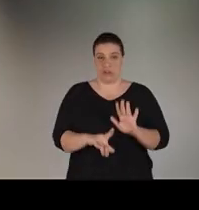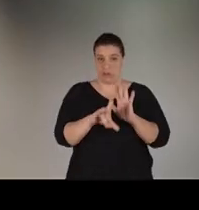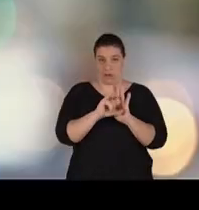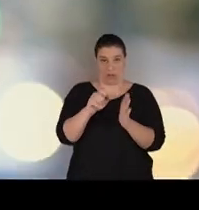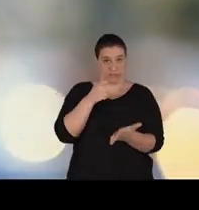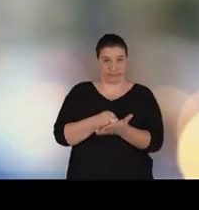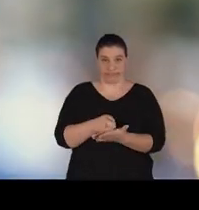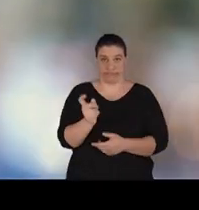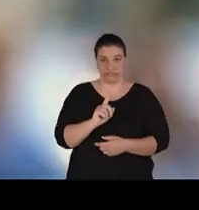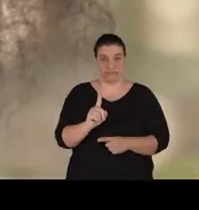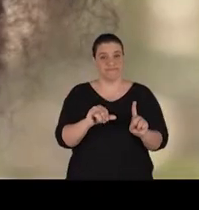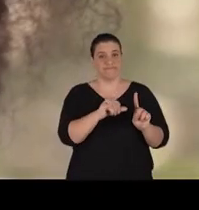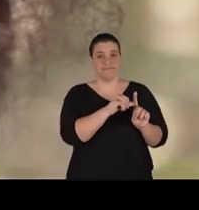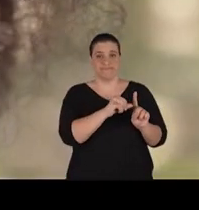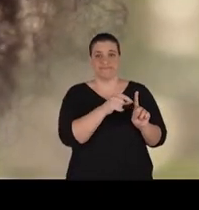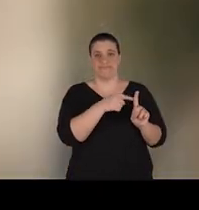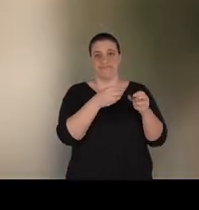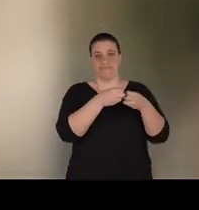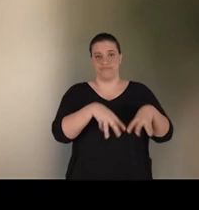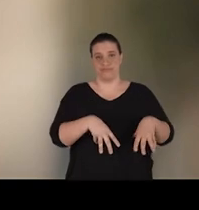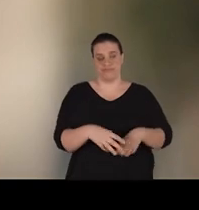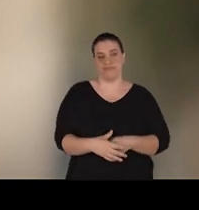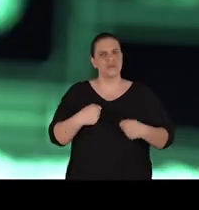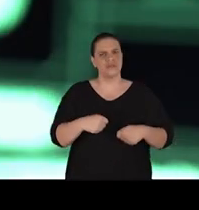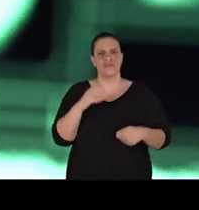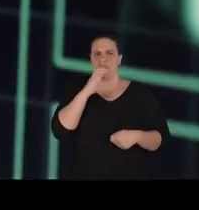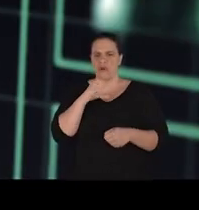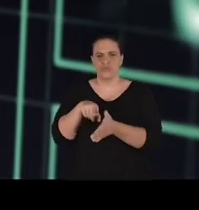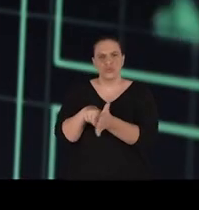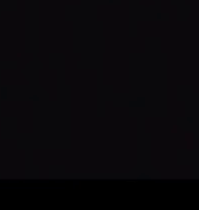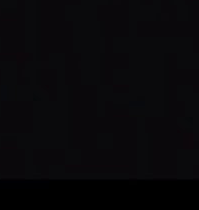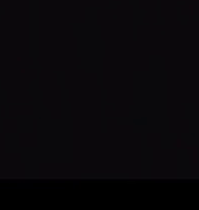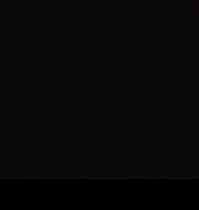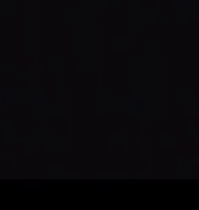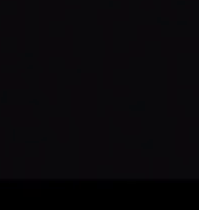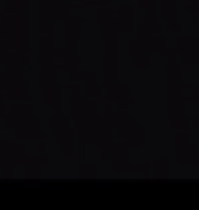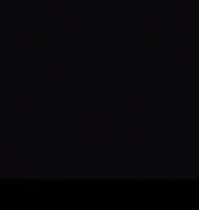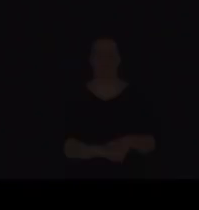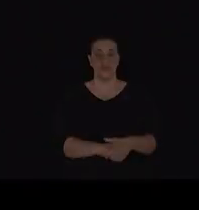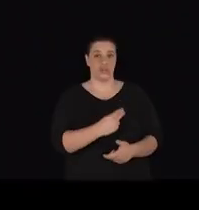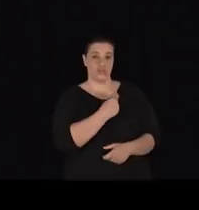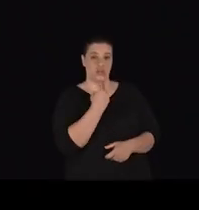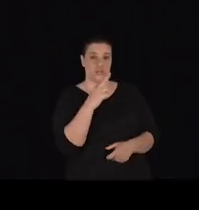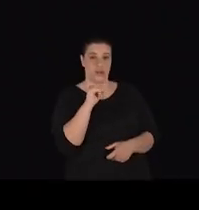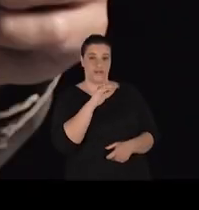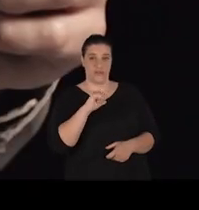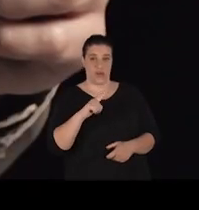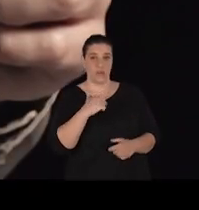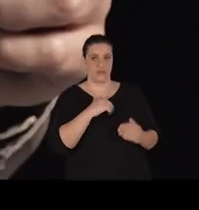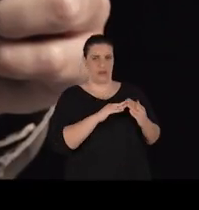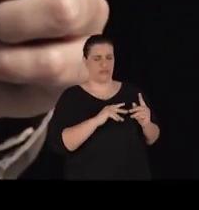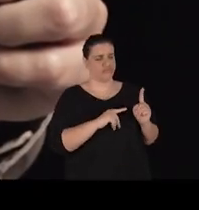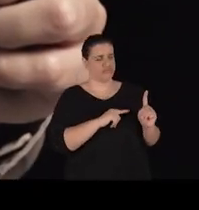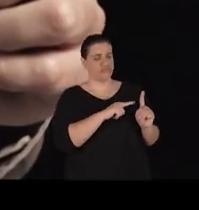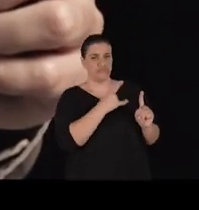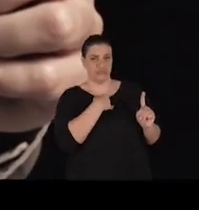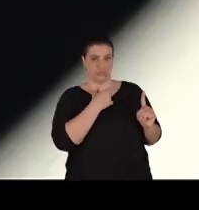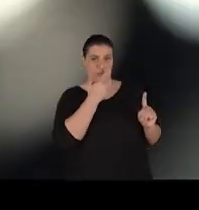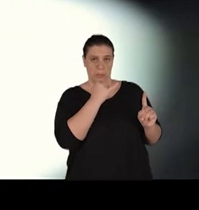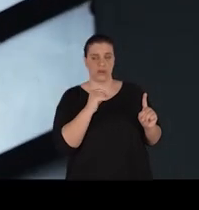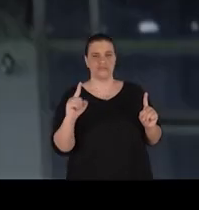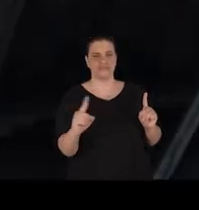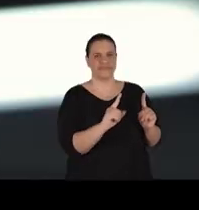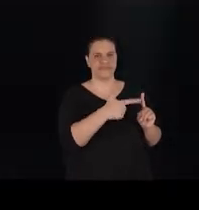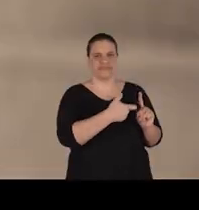Ela traz depoimentos verdadeiros de vítimas de violência. Meu nome é Rafael e meu pai foi morto na porta de